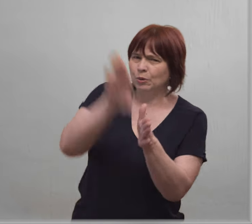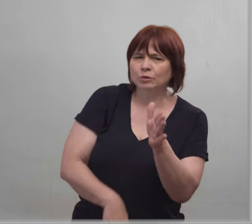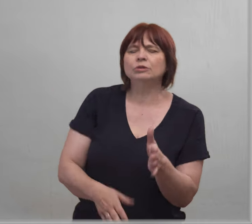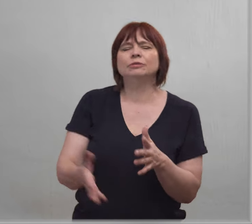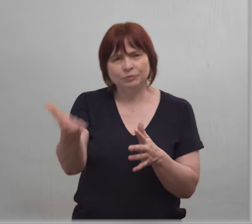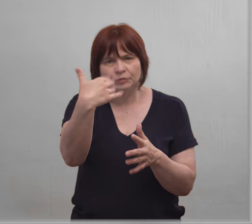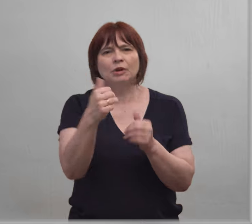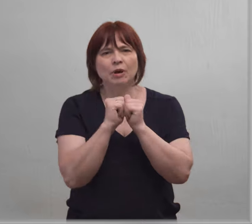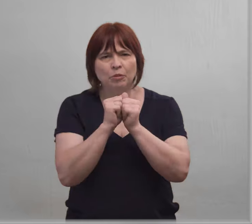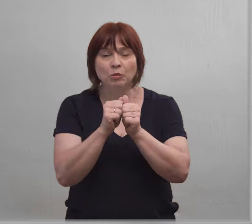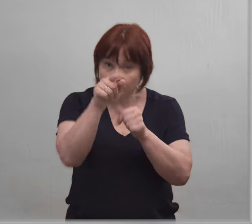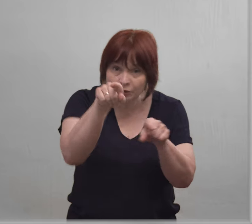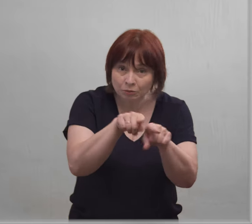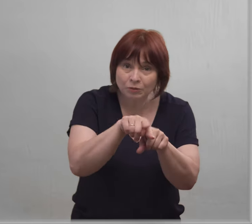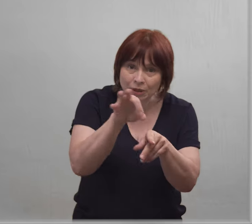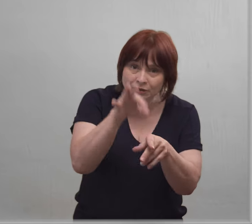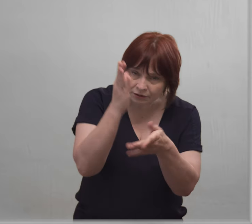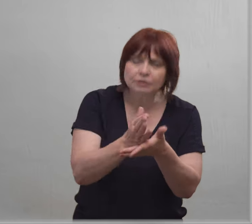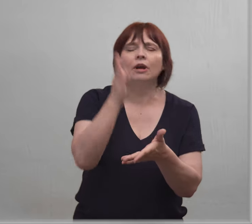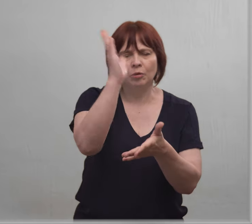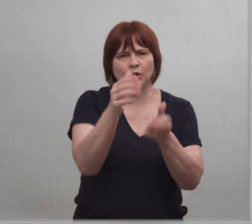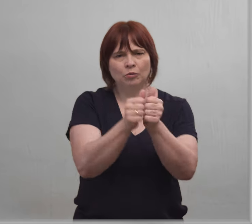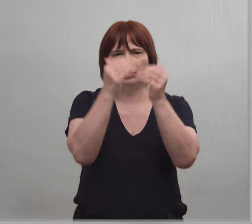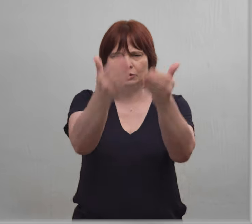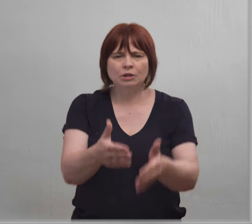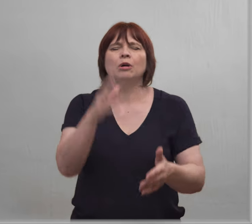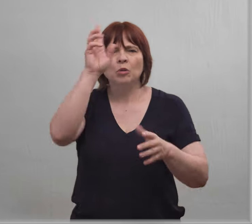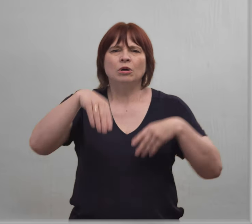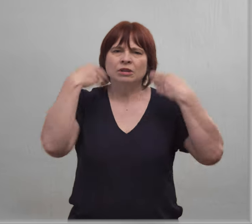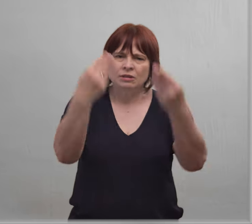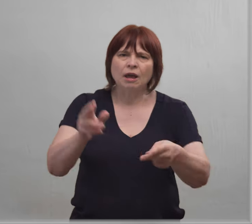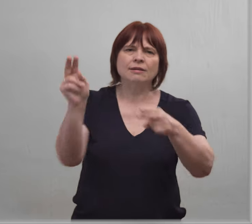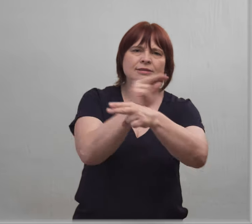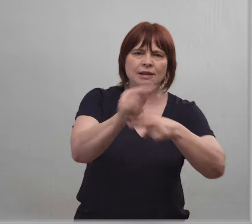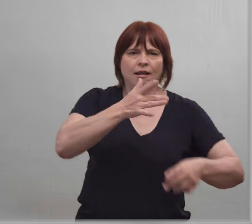Иисуса. Господь, пусть придет восстановление для легких, Господь, для